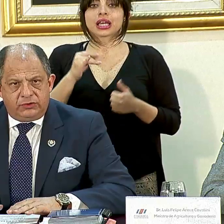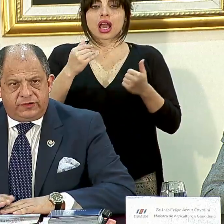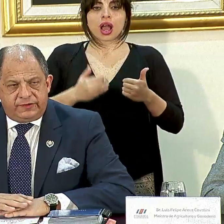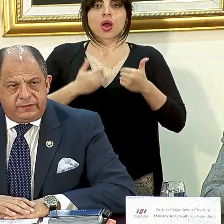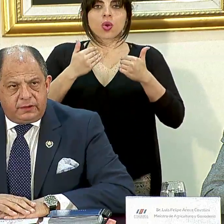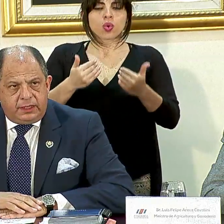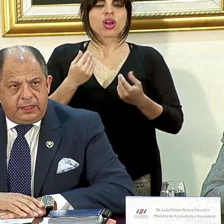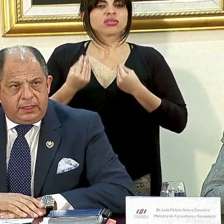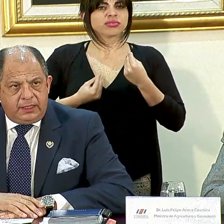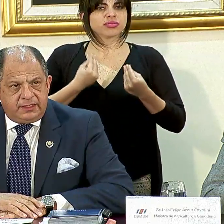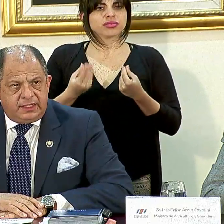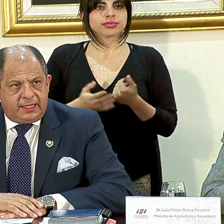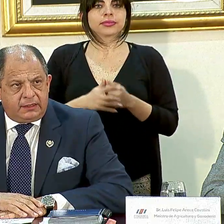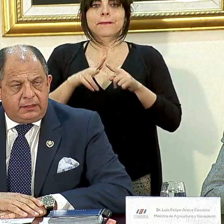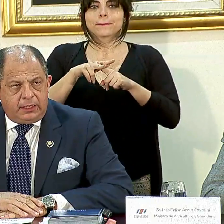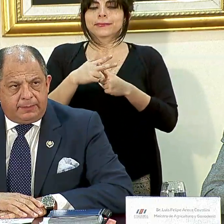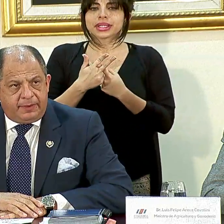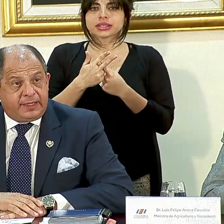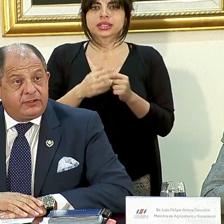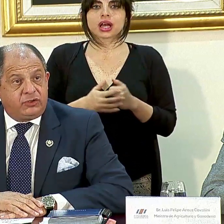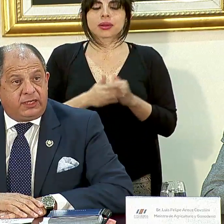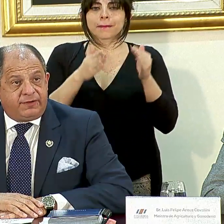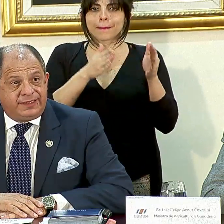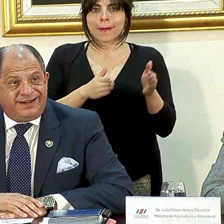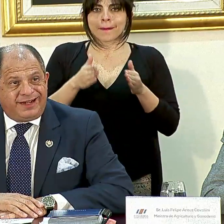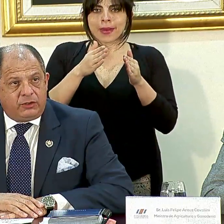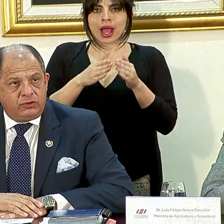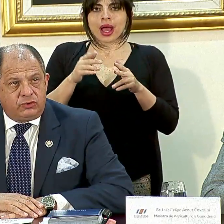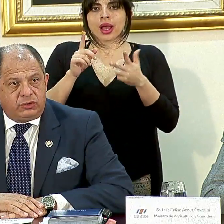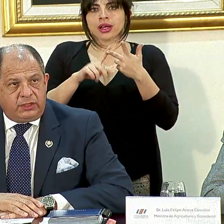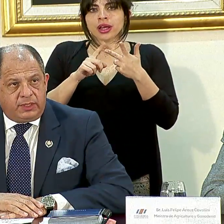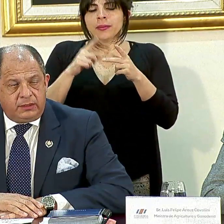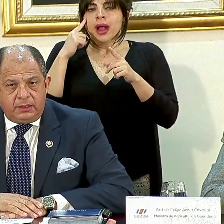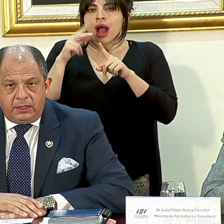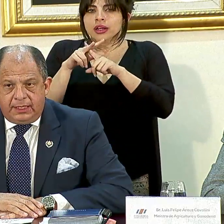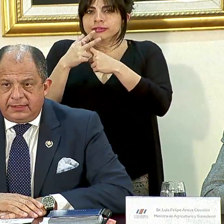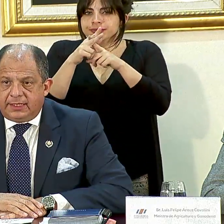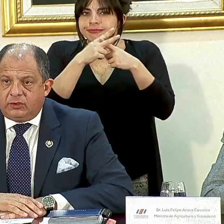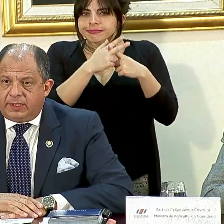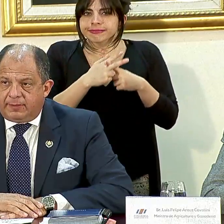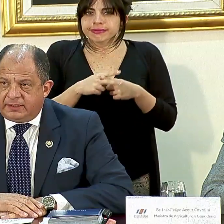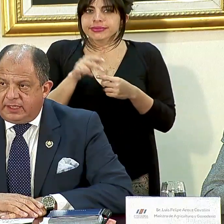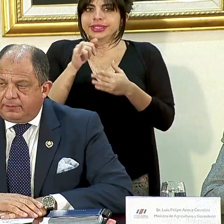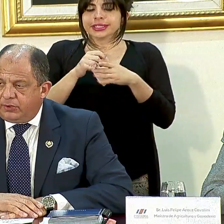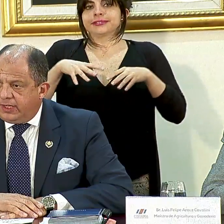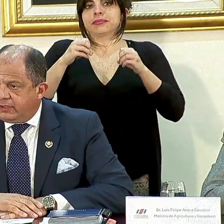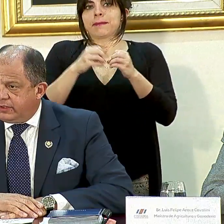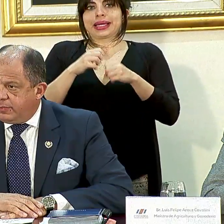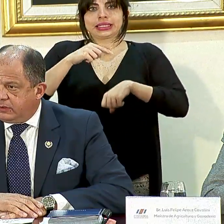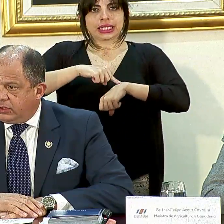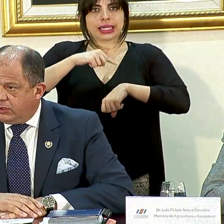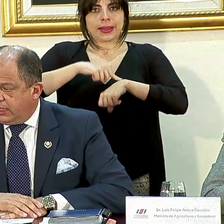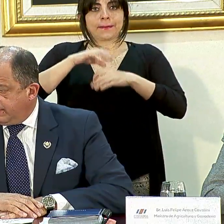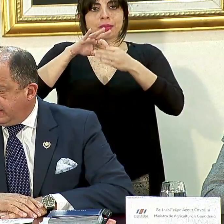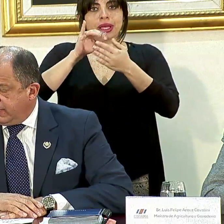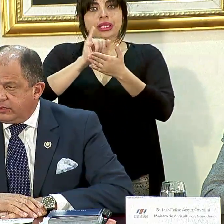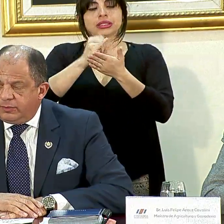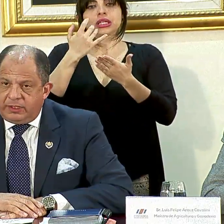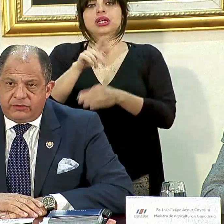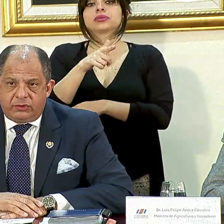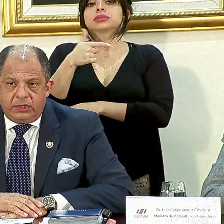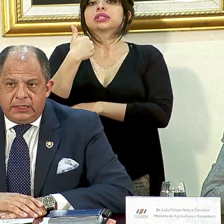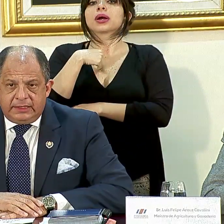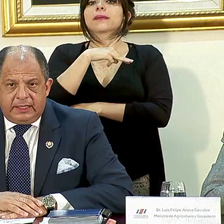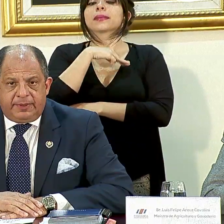procede entonces iniciar la preparación de la fase reconstructiva, que es la que tomará más tiempo. Y a ese respecto quiero dar la palabra